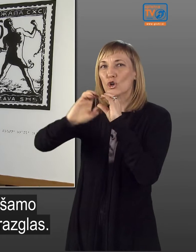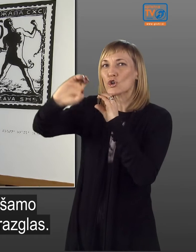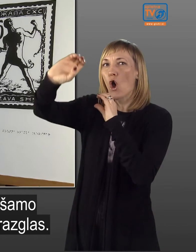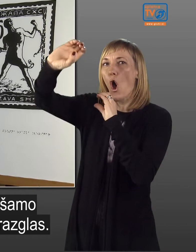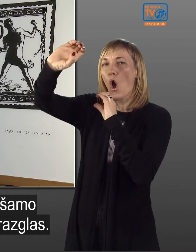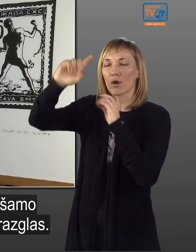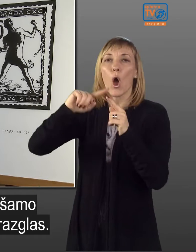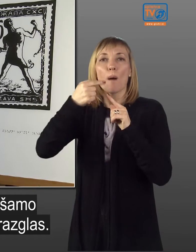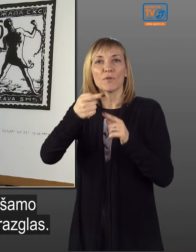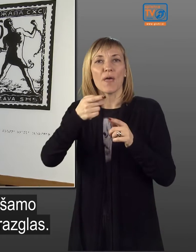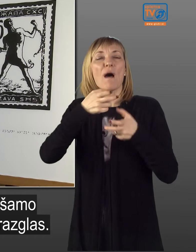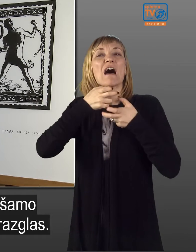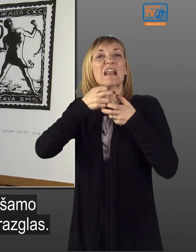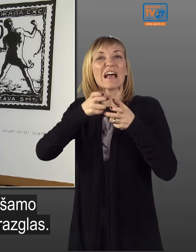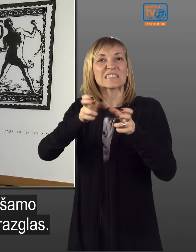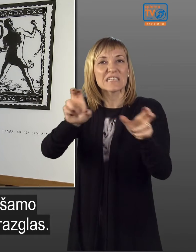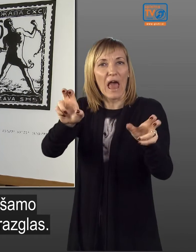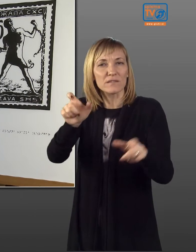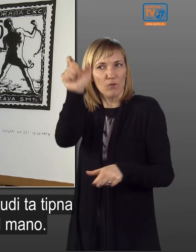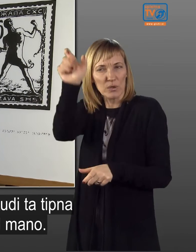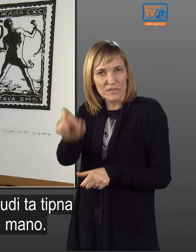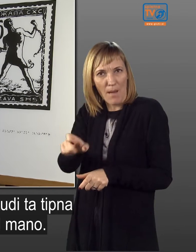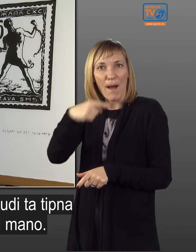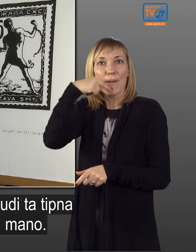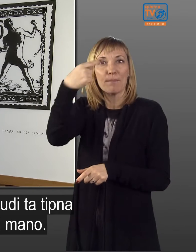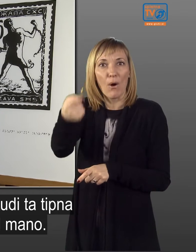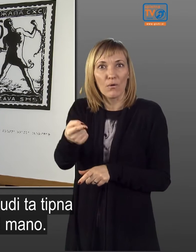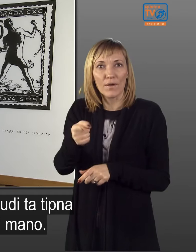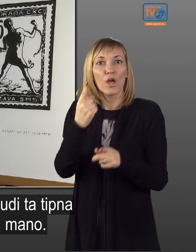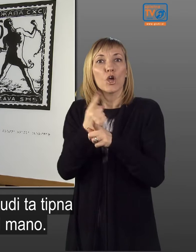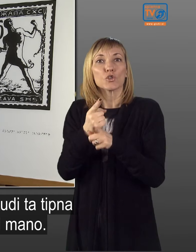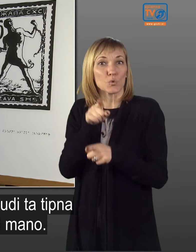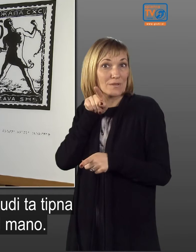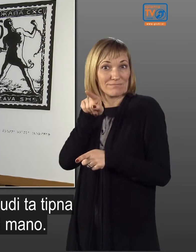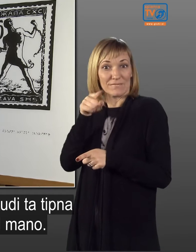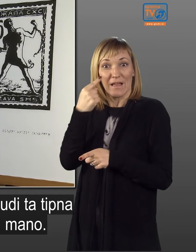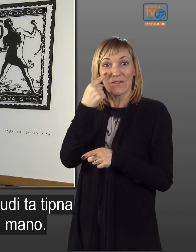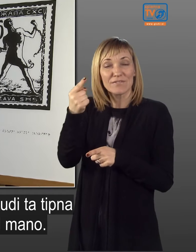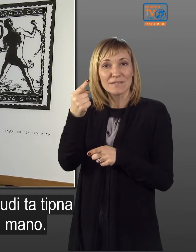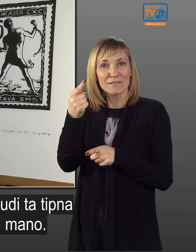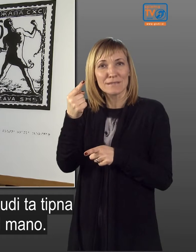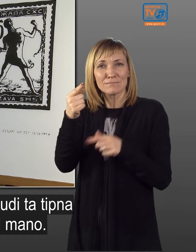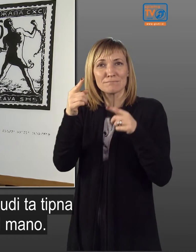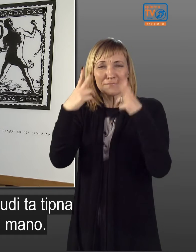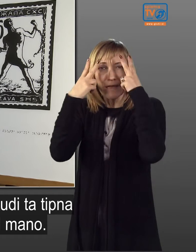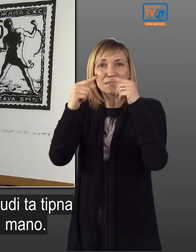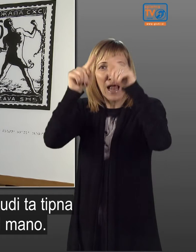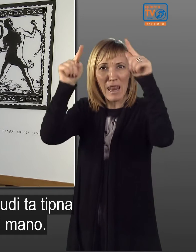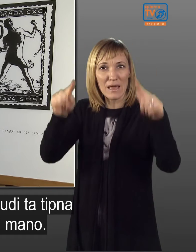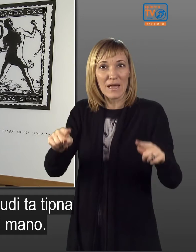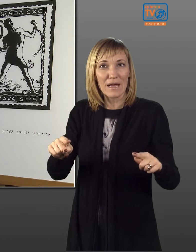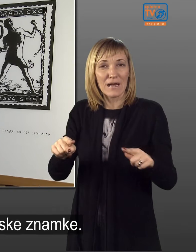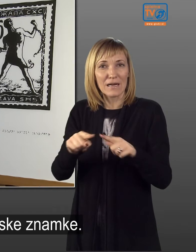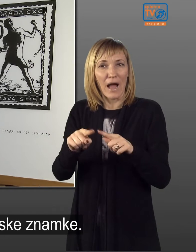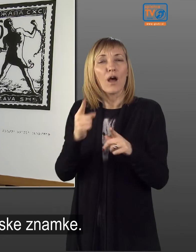poslušamo glasnika, ki razglasi razglas. Ena od stvari je recimo tudi tale tipna slika, ki je tukaj le pred mano,